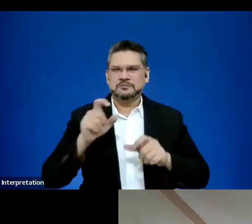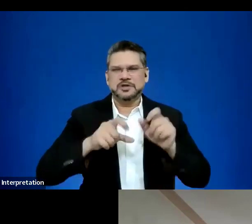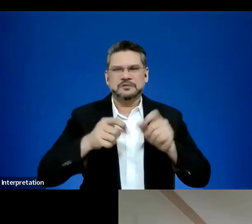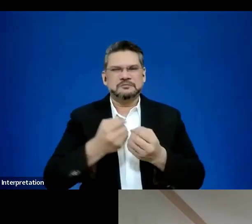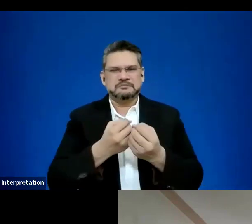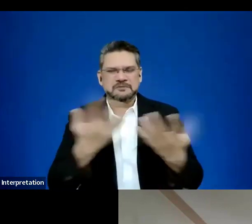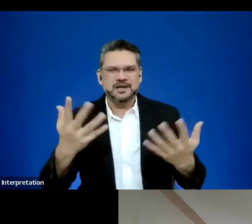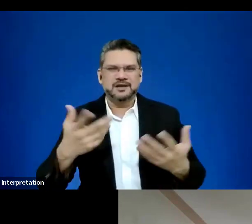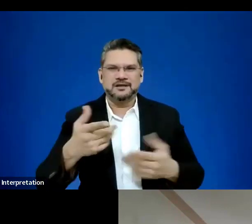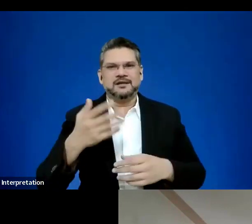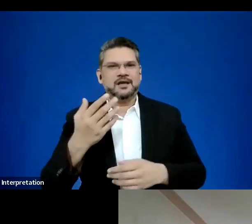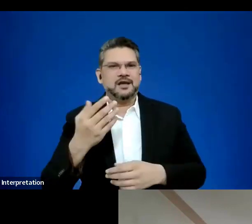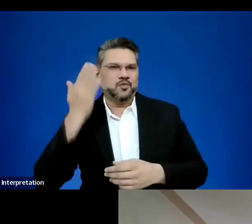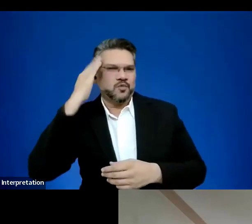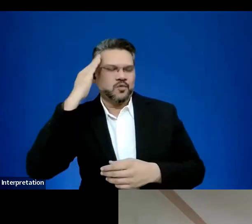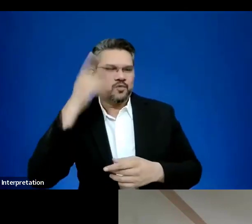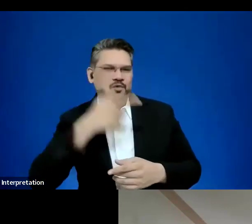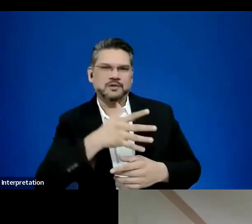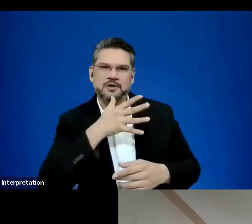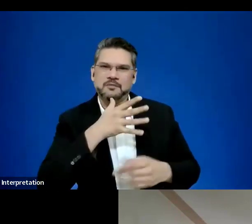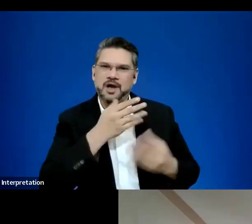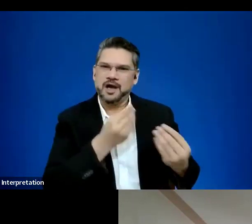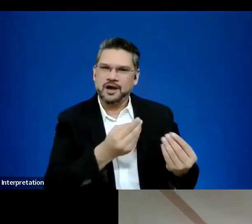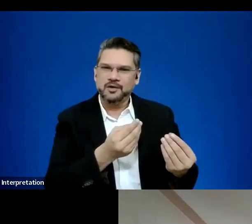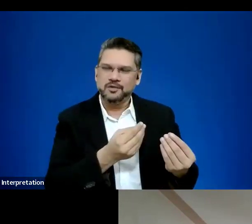且有时候呢